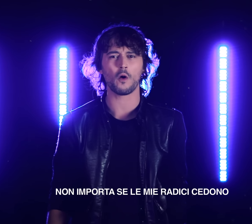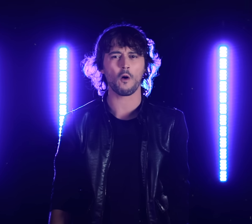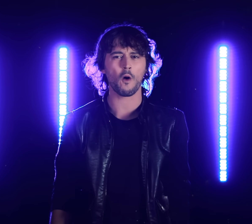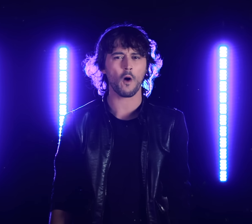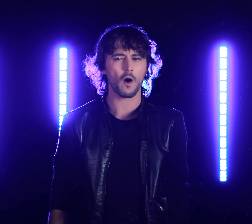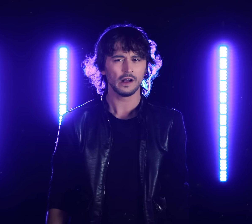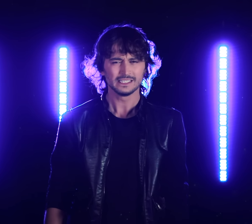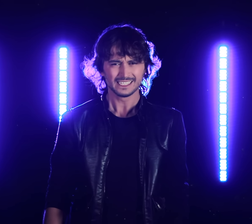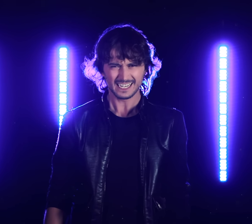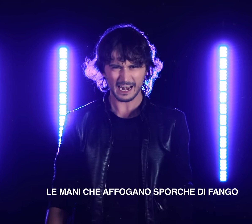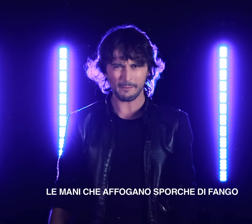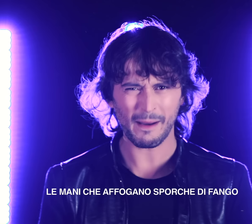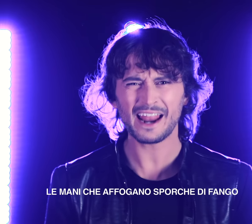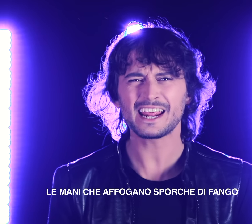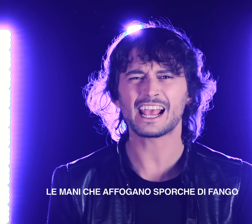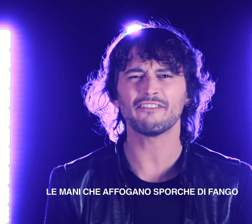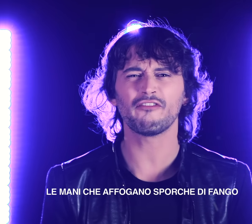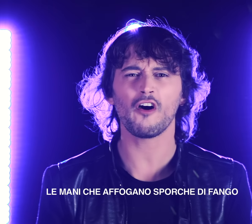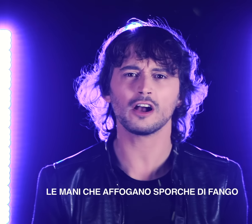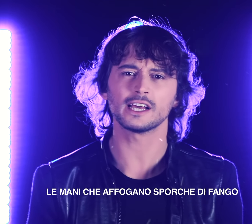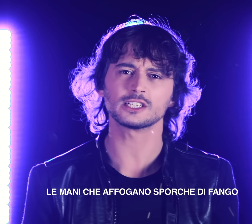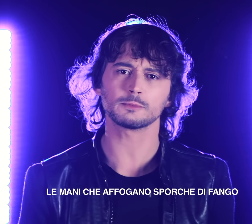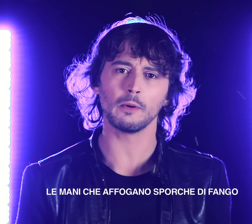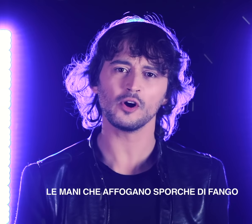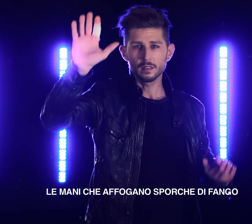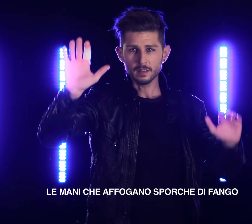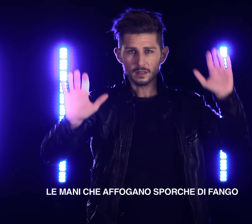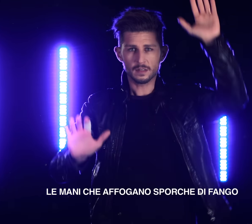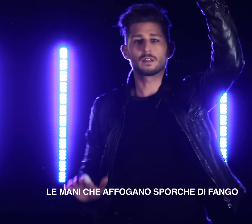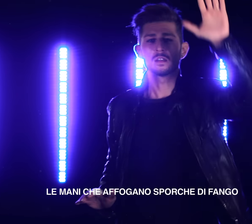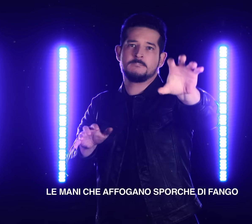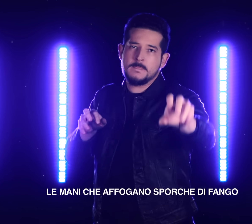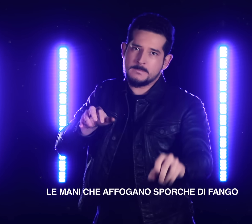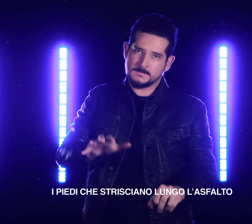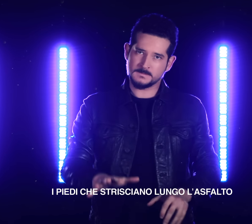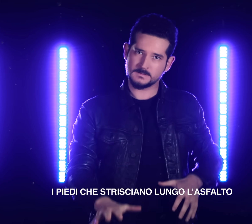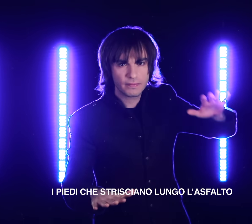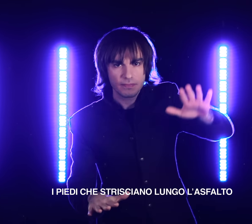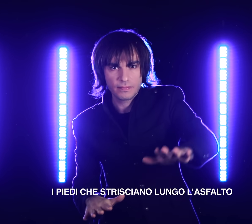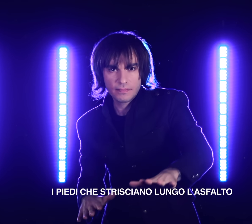cedono. Le mani che affogano sporche di fango,